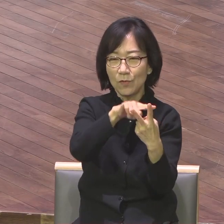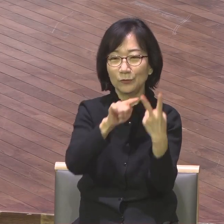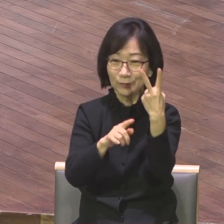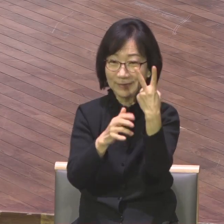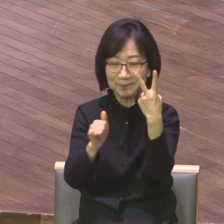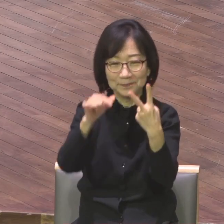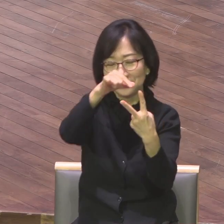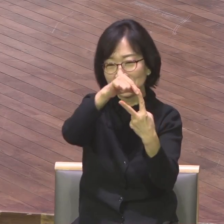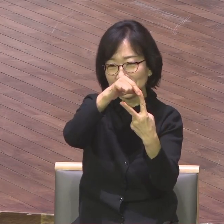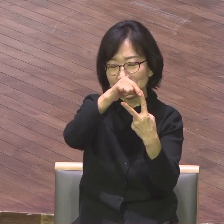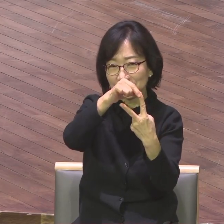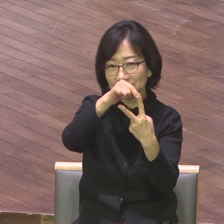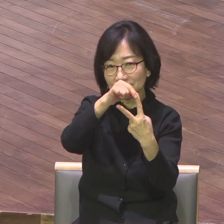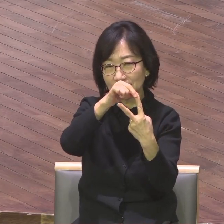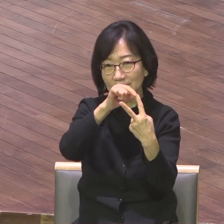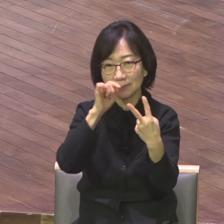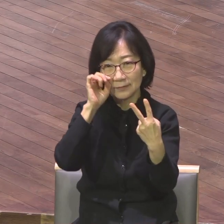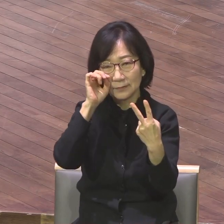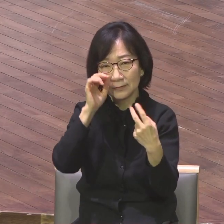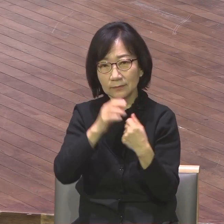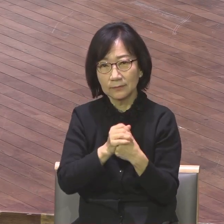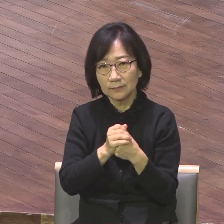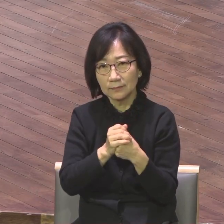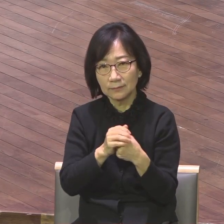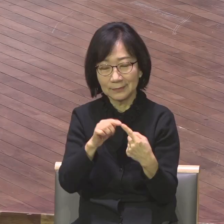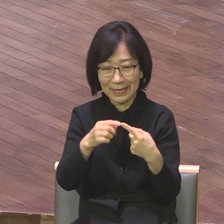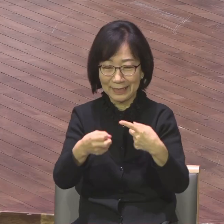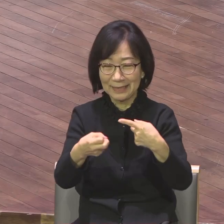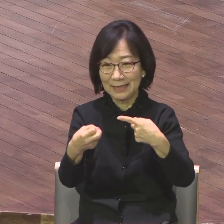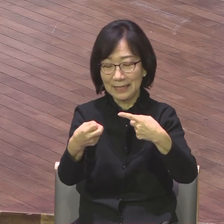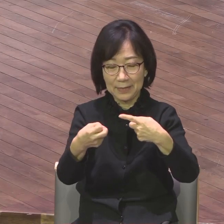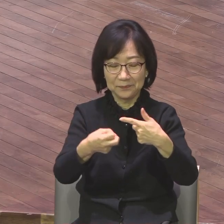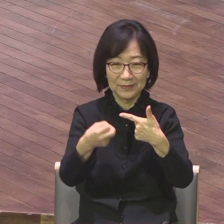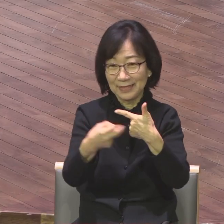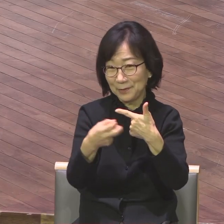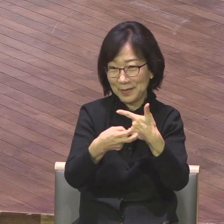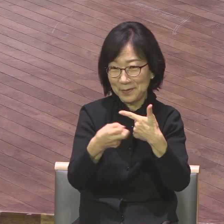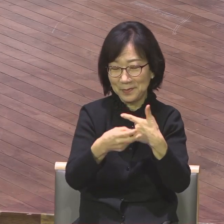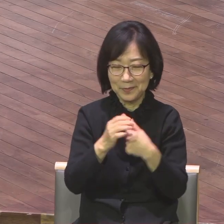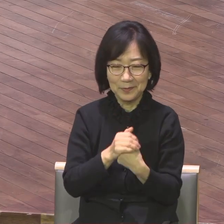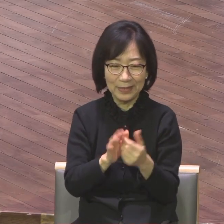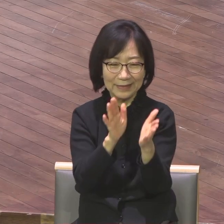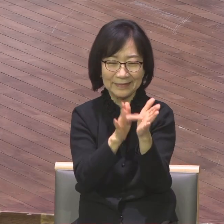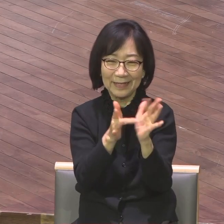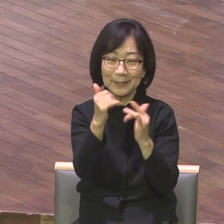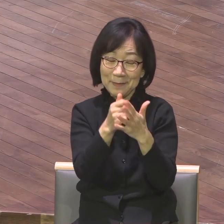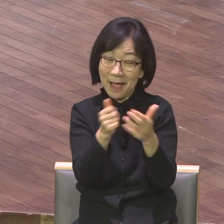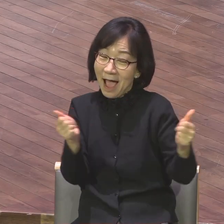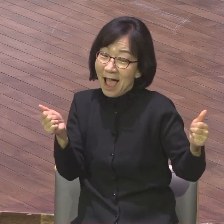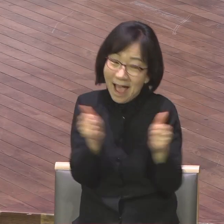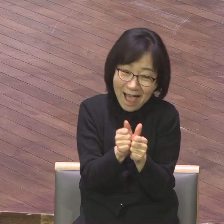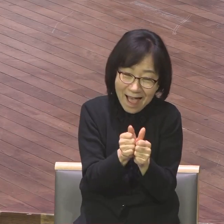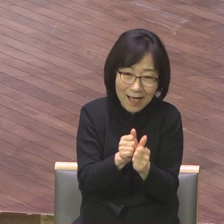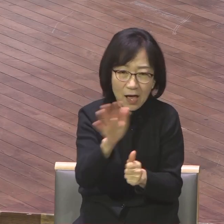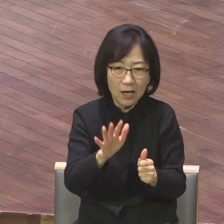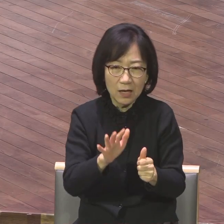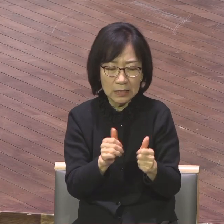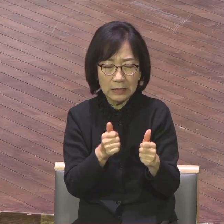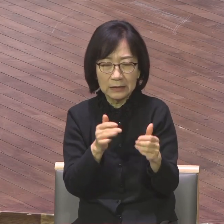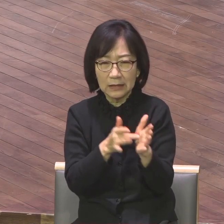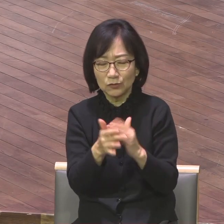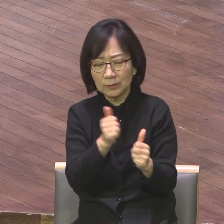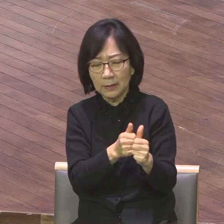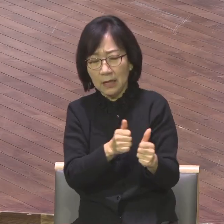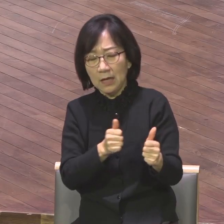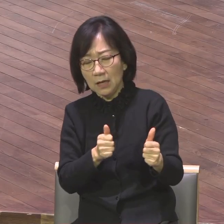디모데는 예수님의 위성이라 예수님의 주위를 가까이 오지 못하고 예수님 주위를 빙빙 도는